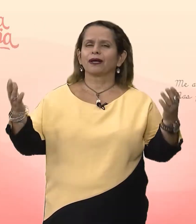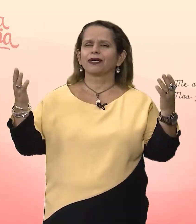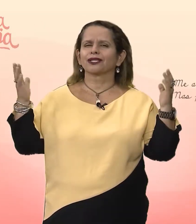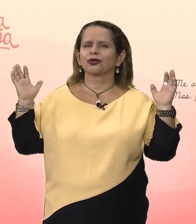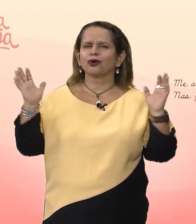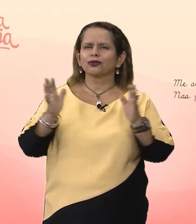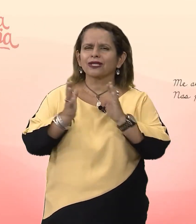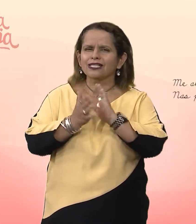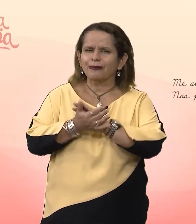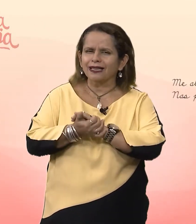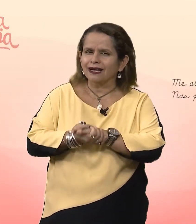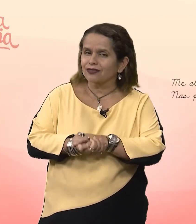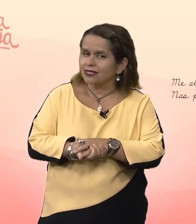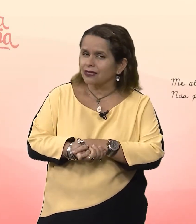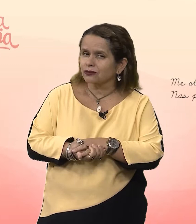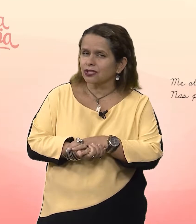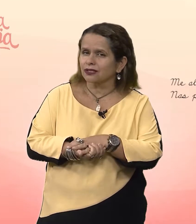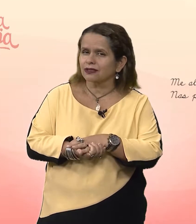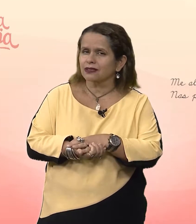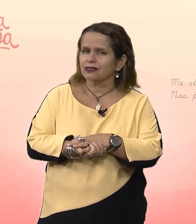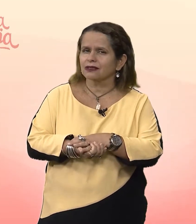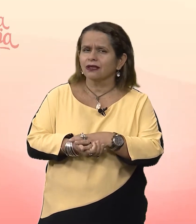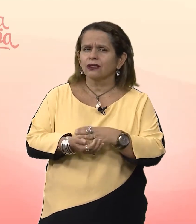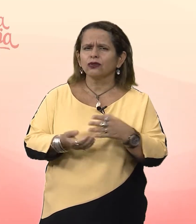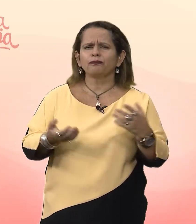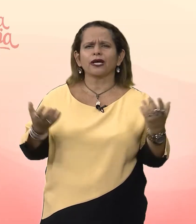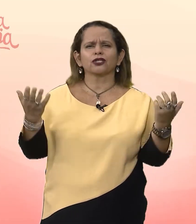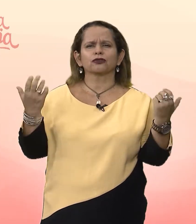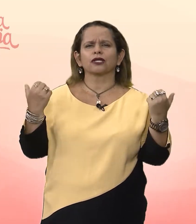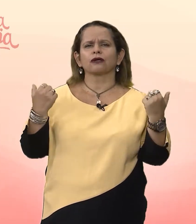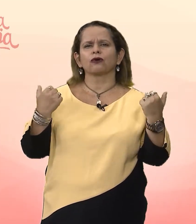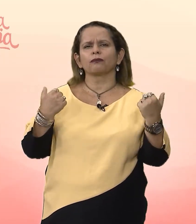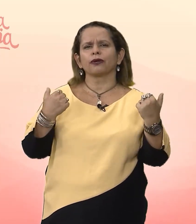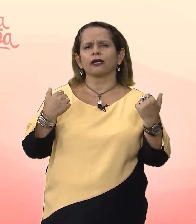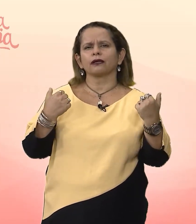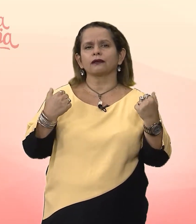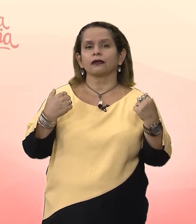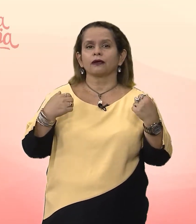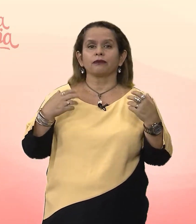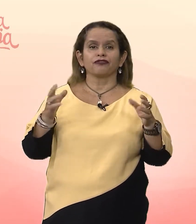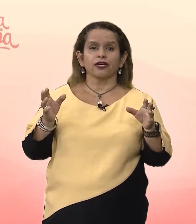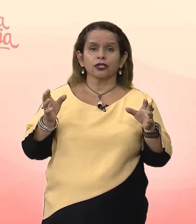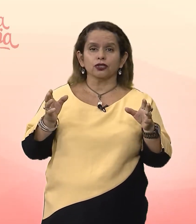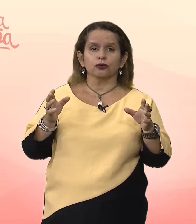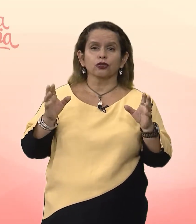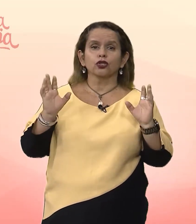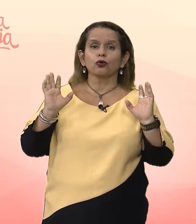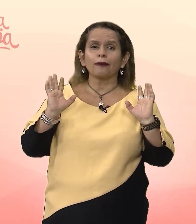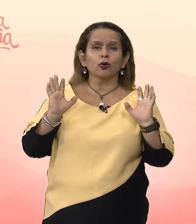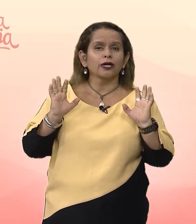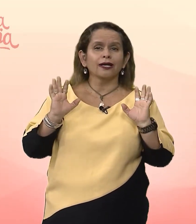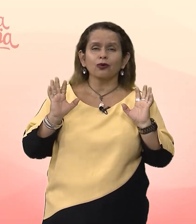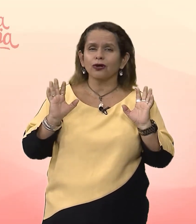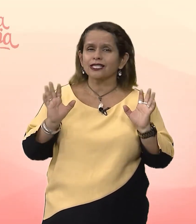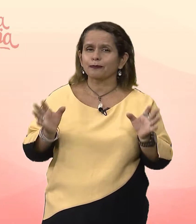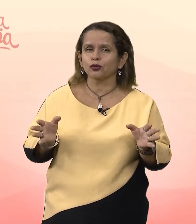Me abandono nas palavras não ditas, no beijo que não roubei. Me vejo no amor não